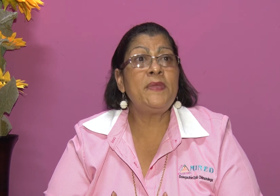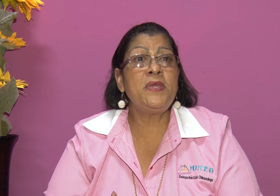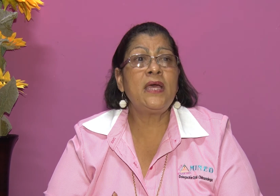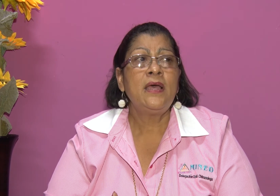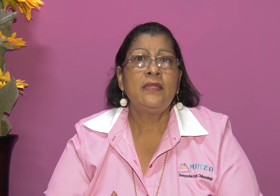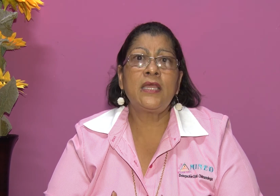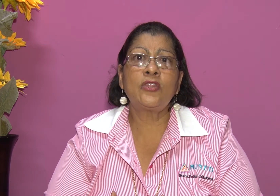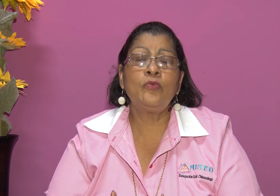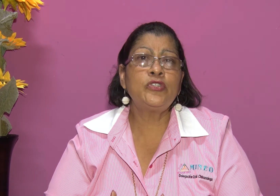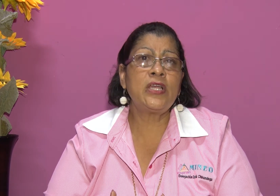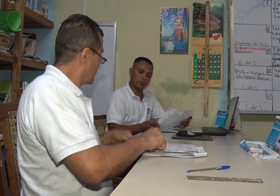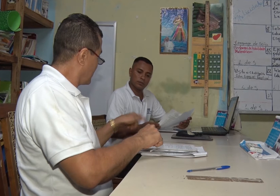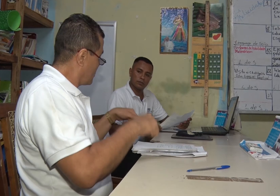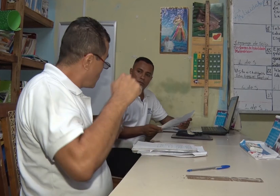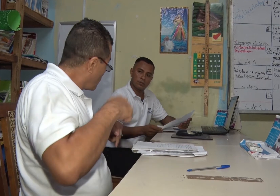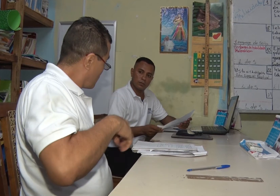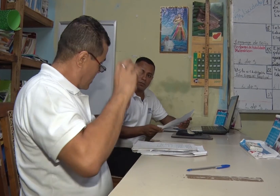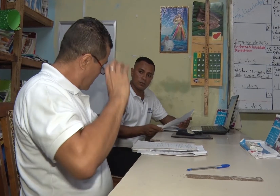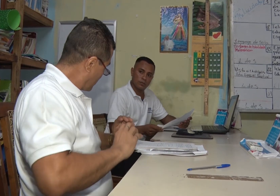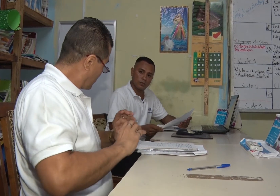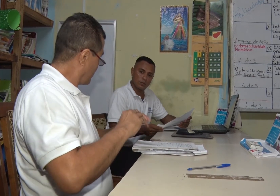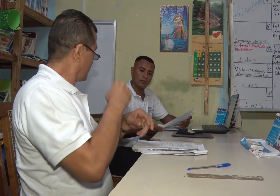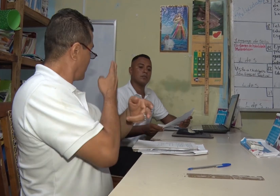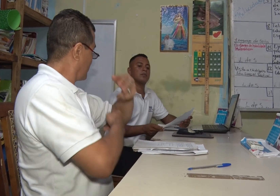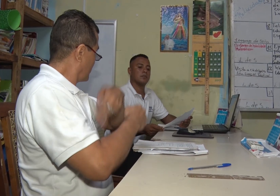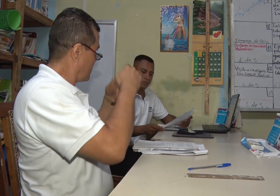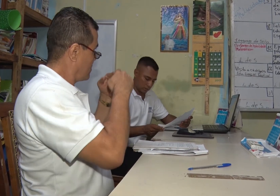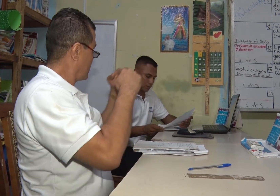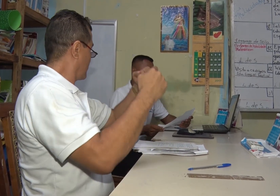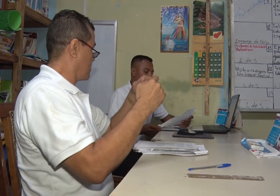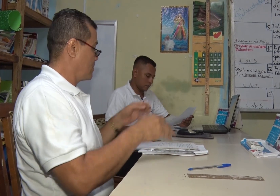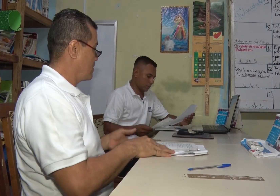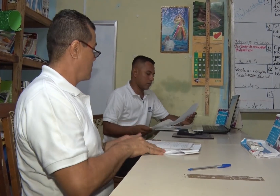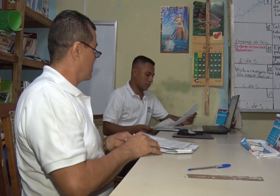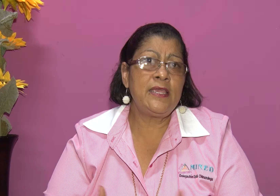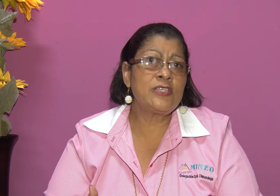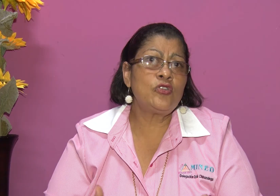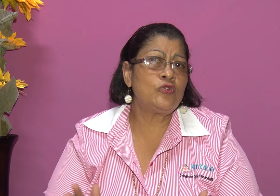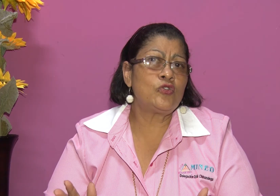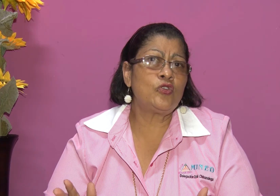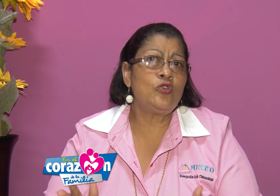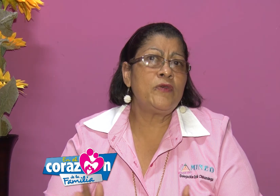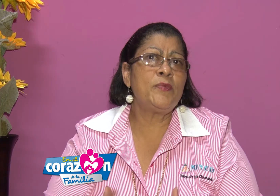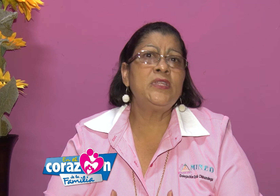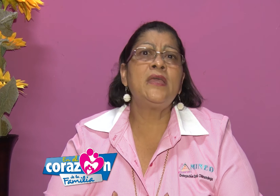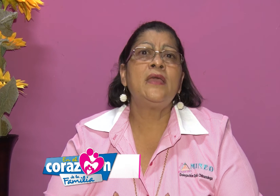vividas de que estos muchachos, estas muchachas y toda la persona con discapacidad tiene potenciales. Y eso nosotros no debemos